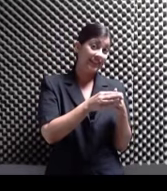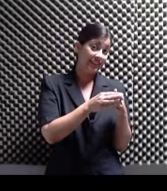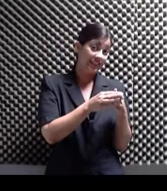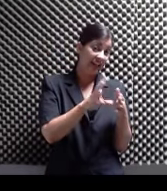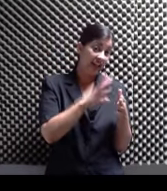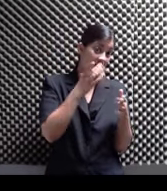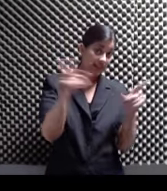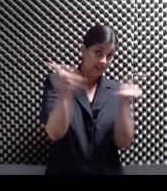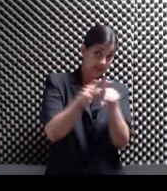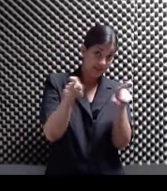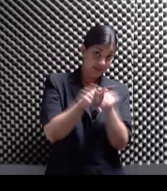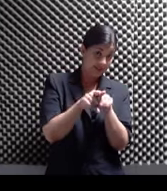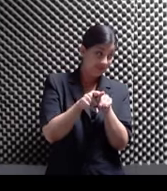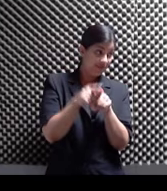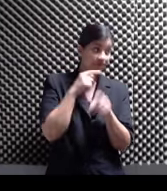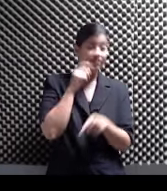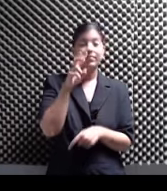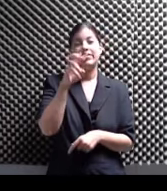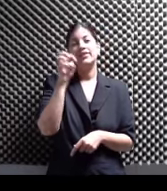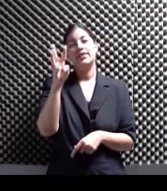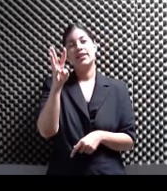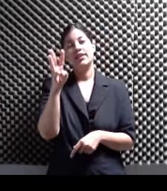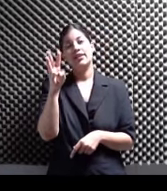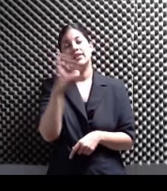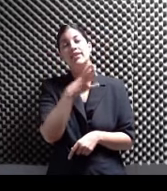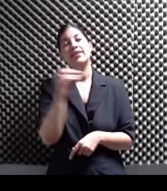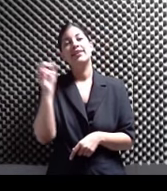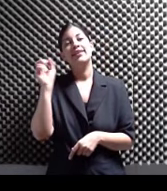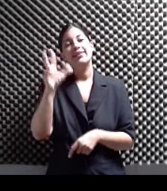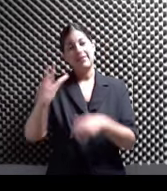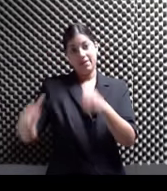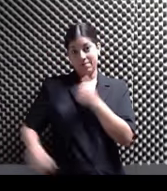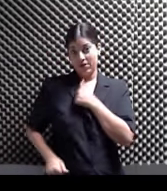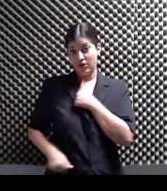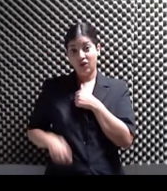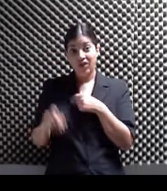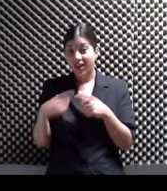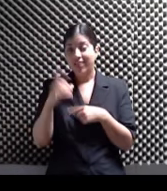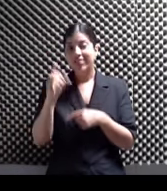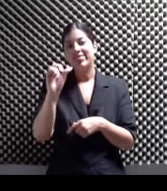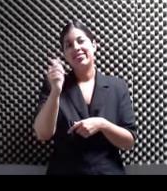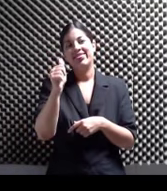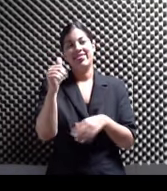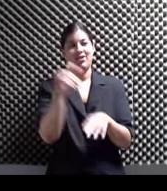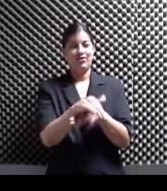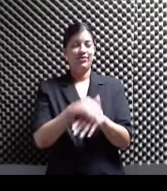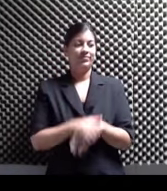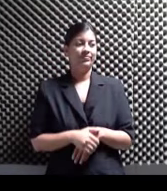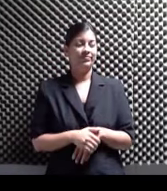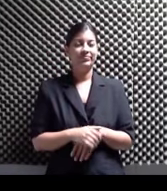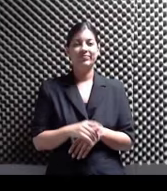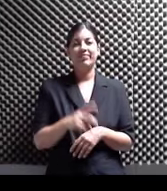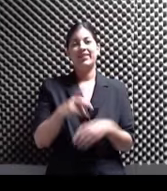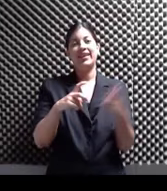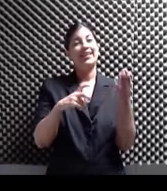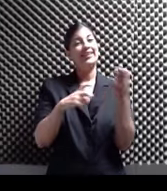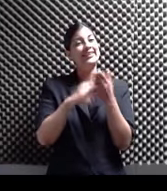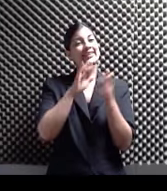la esquina caliente. La esquina caliente, el 26 de abril y el 3 de mayo. Mire, a las 10 de la noche. En Broadway Café también. Ticket Center,